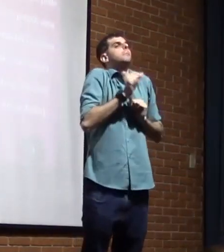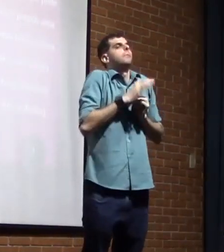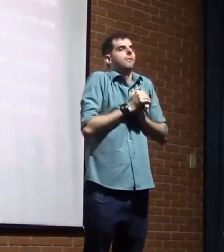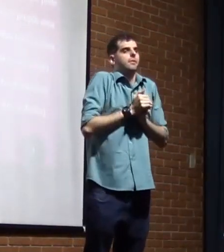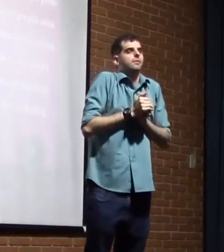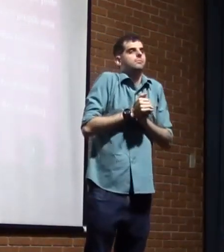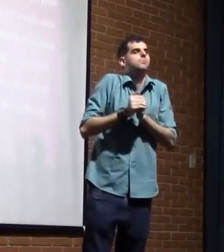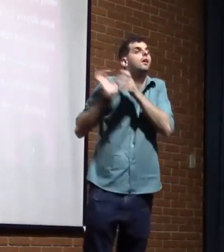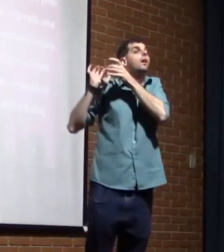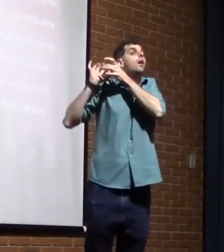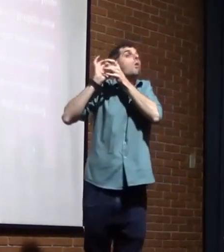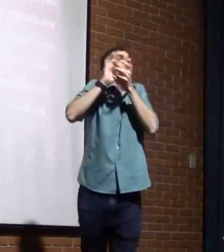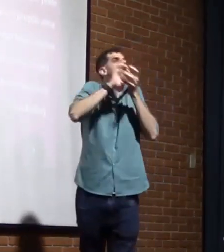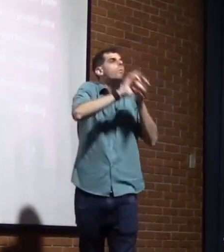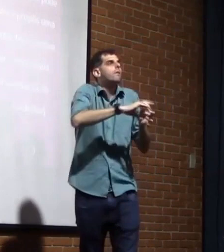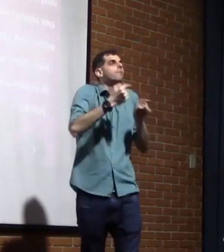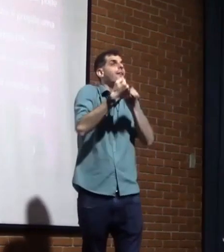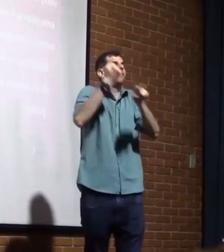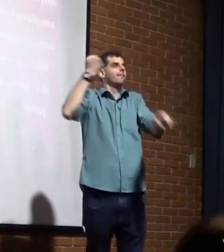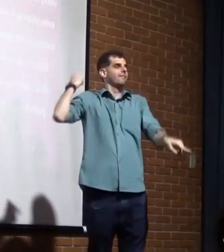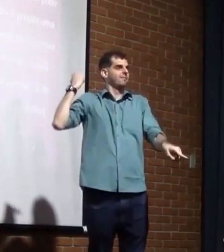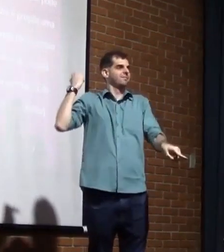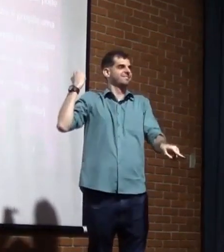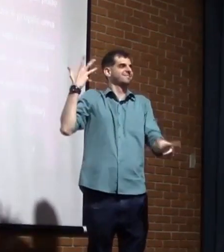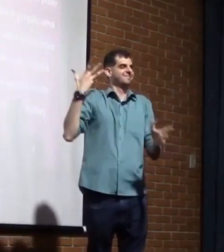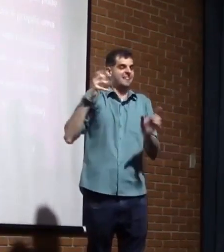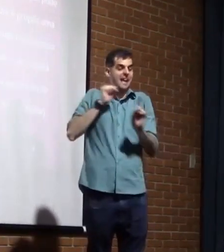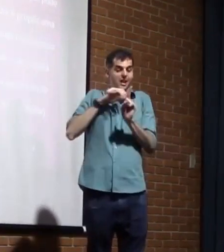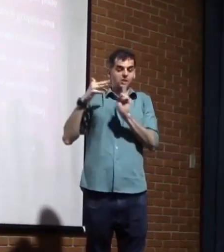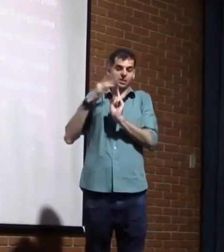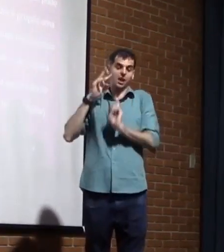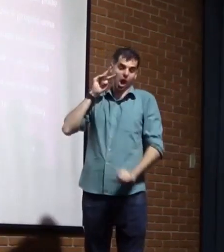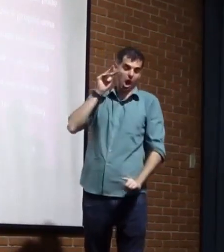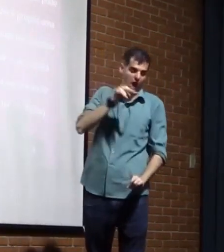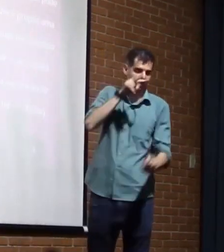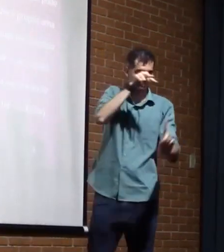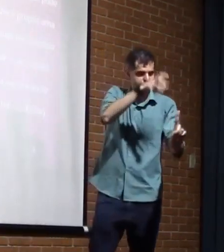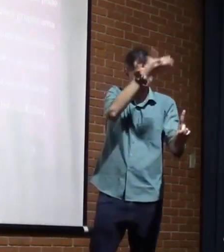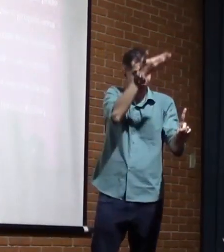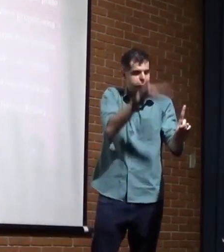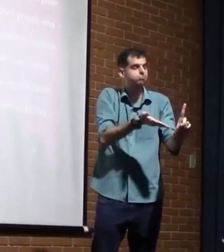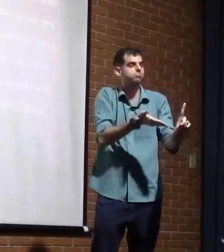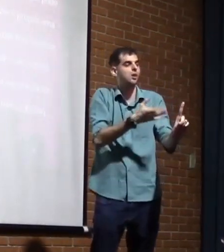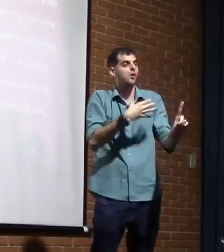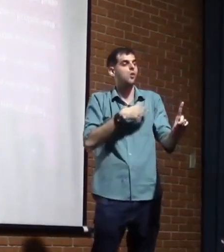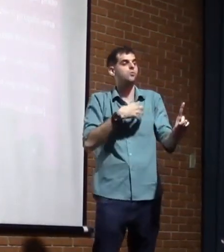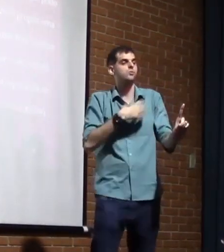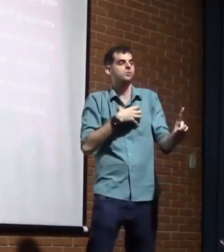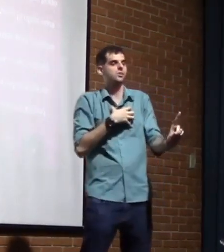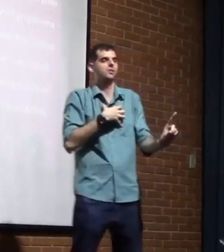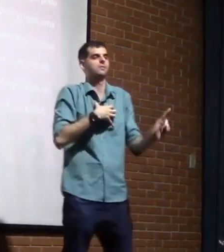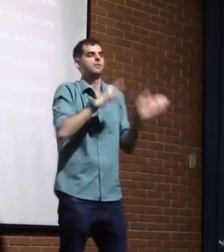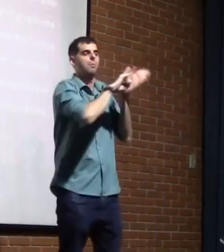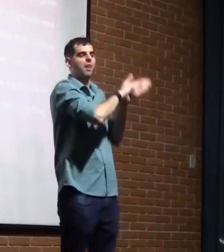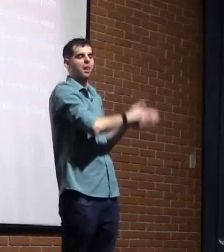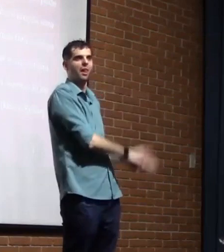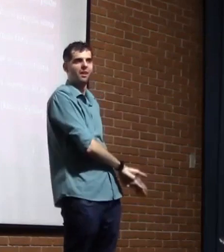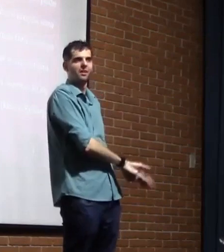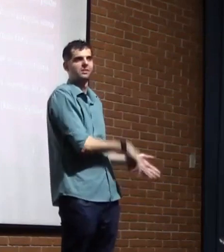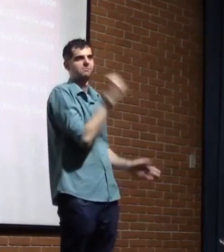O problema é a questão do que já aconteceu, né? Da visibilidade do sujeito surdo, né?